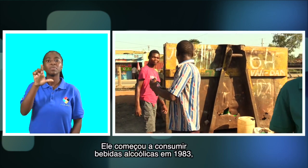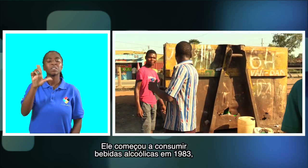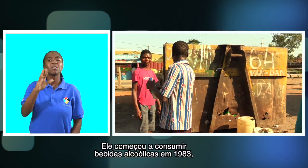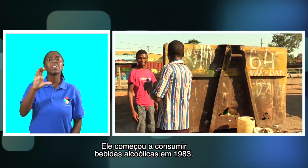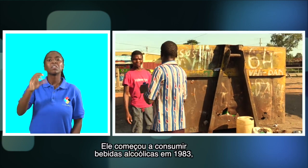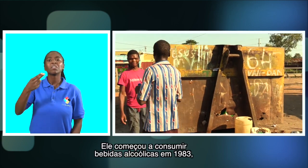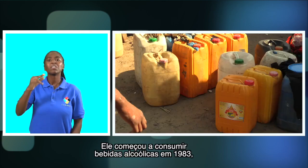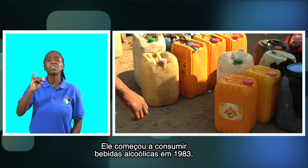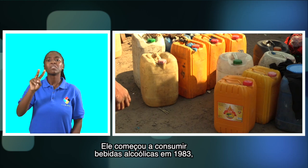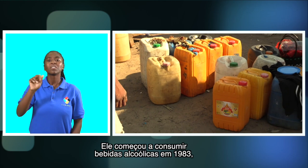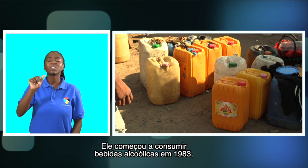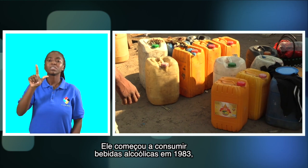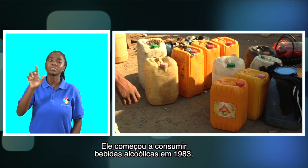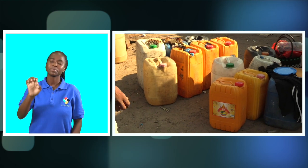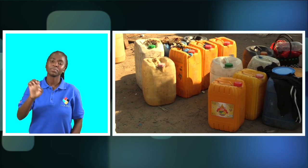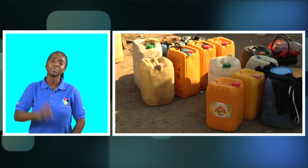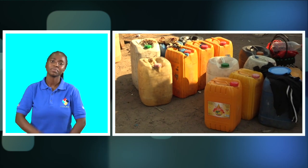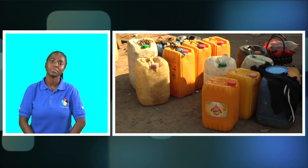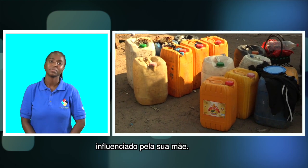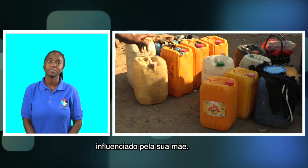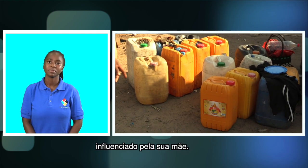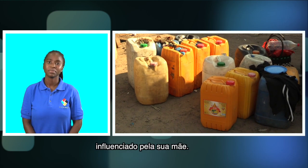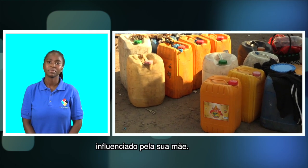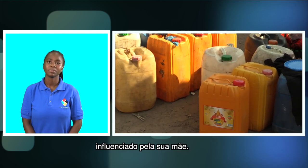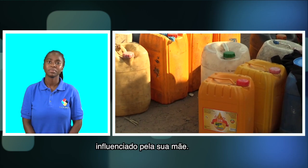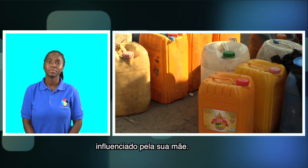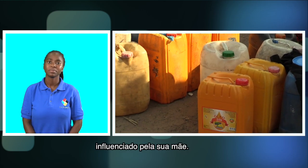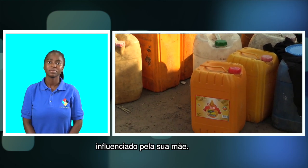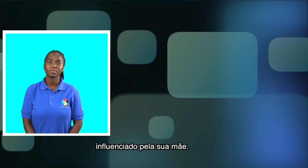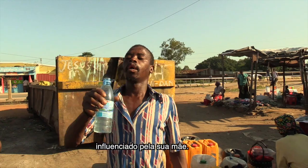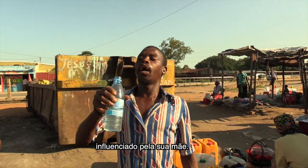alcoólicas em 1983.